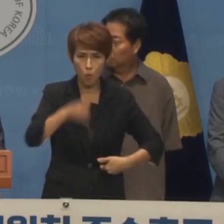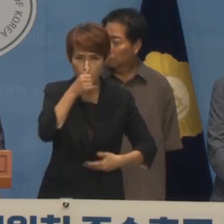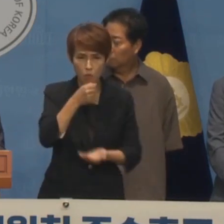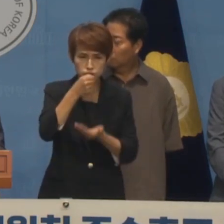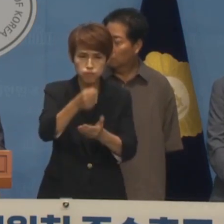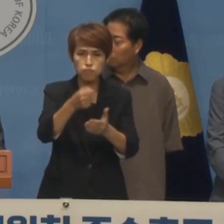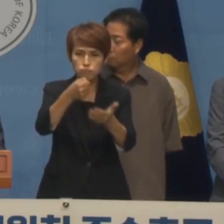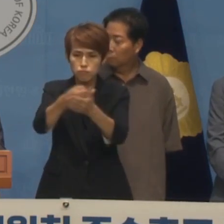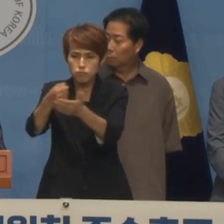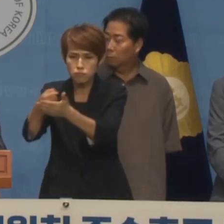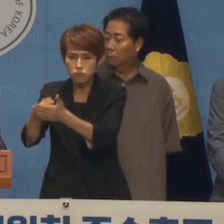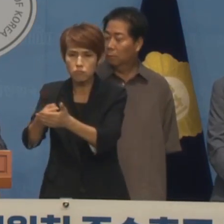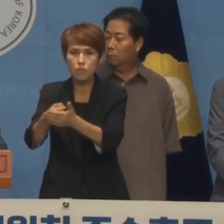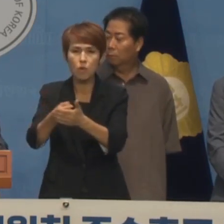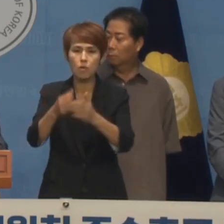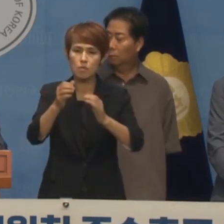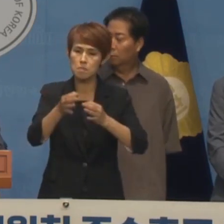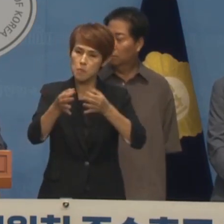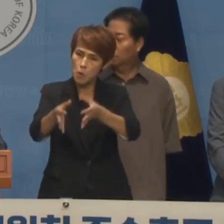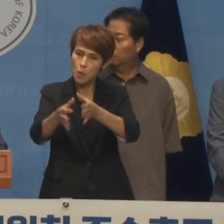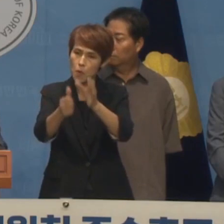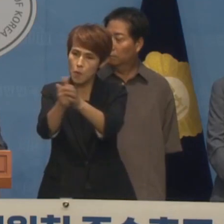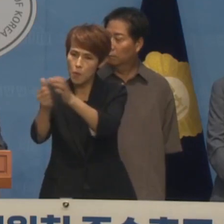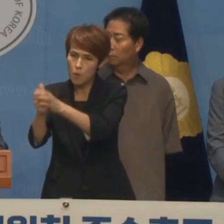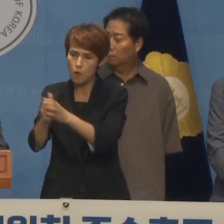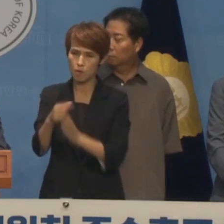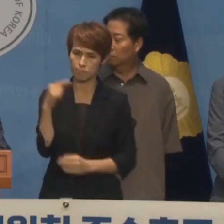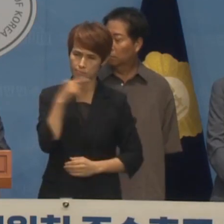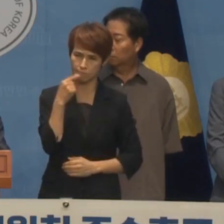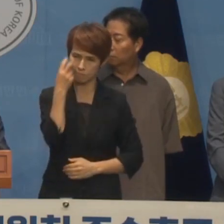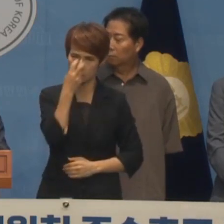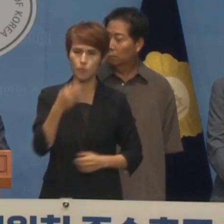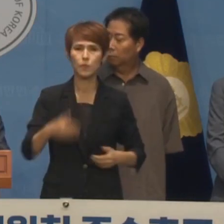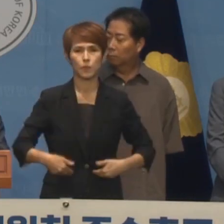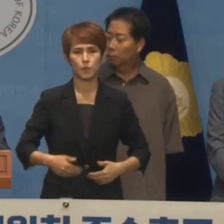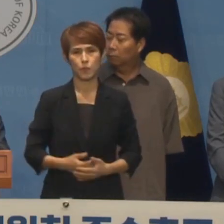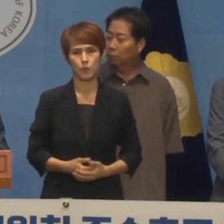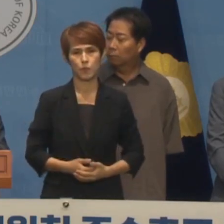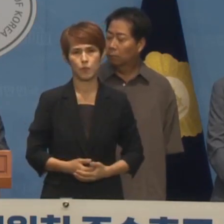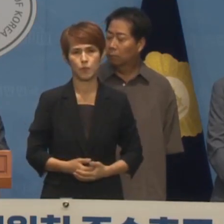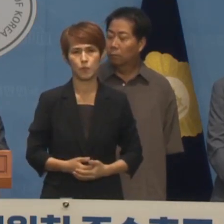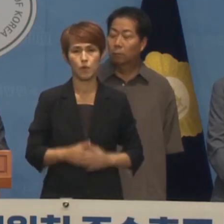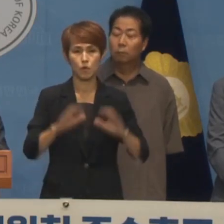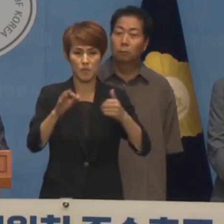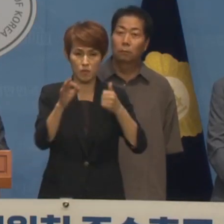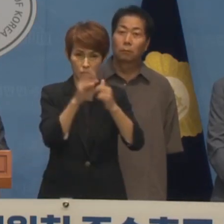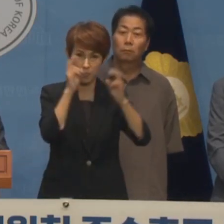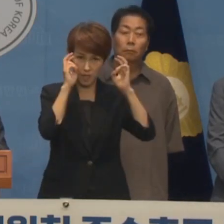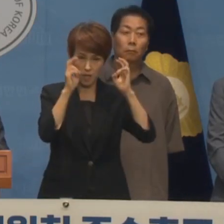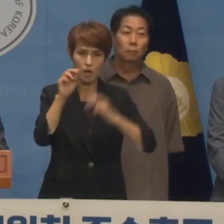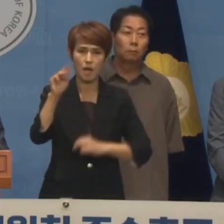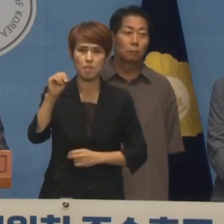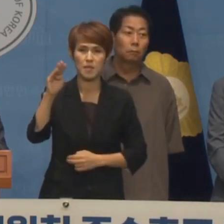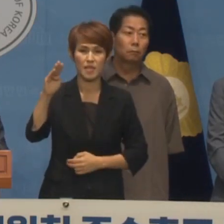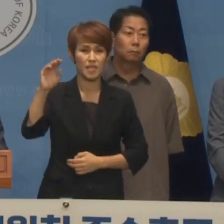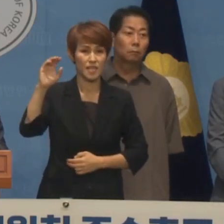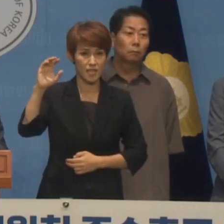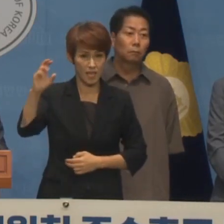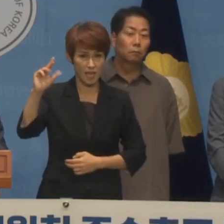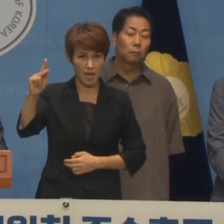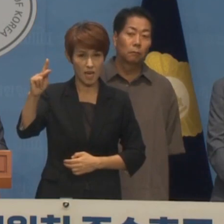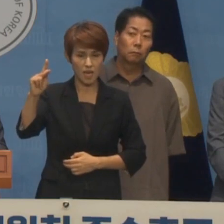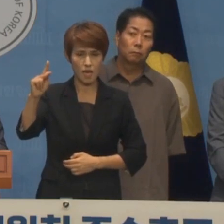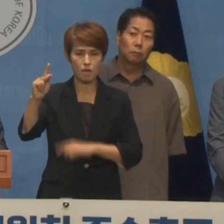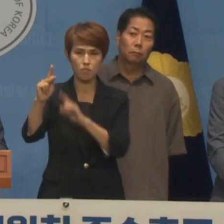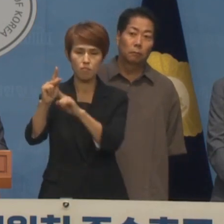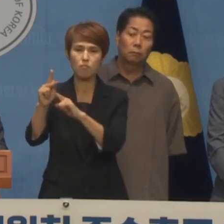운용사의 선정은 더욱 엄격한 기준으로 이루어져야 한다. 근본 국민연금이 MBK라는 수탁자 책임